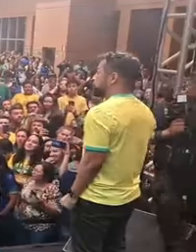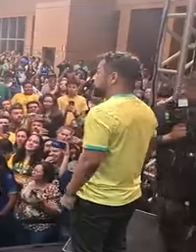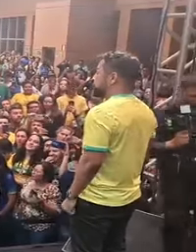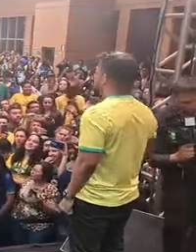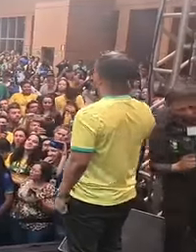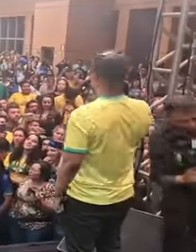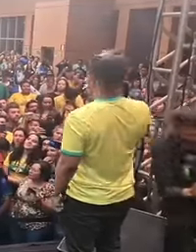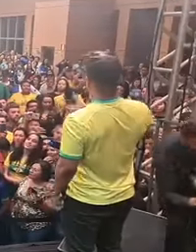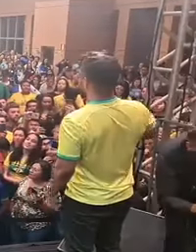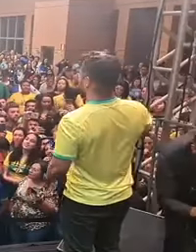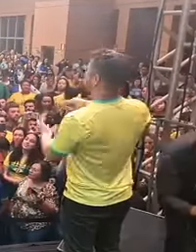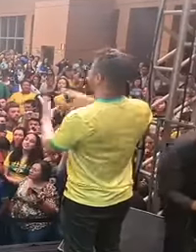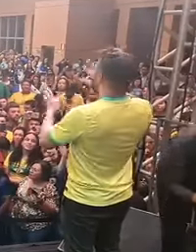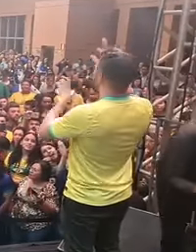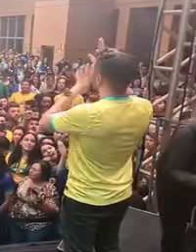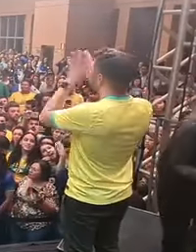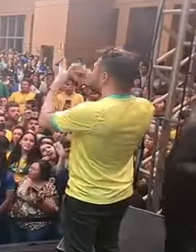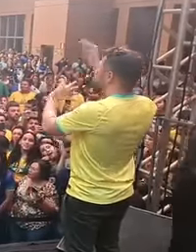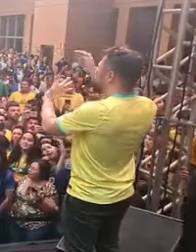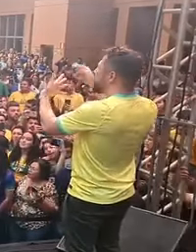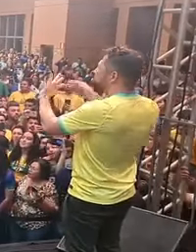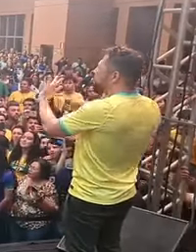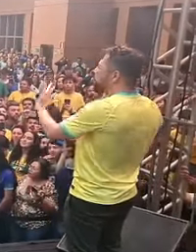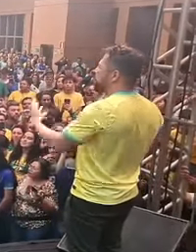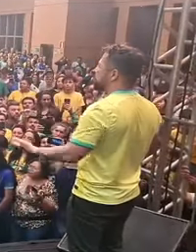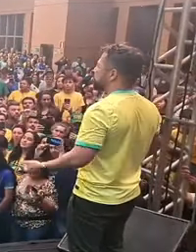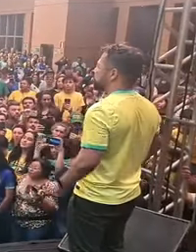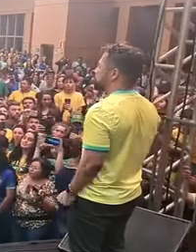continuam. E acusamos de luto.